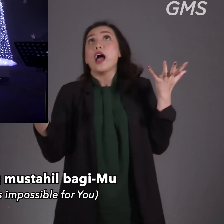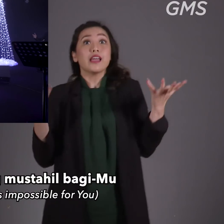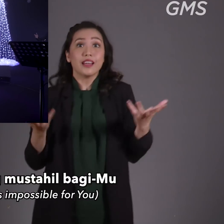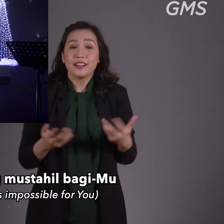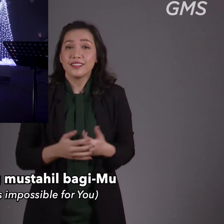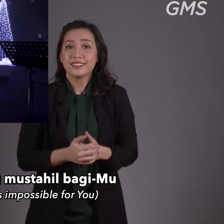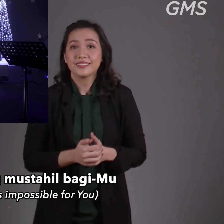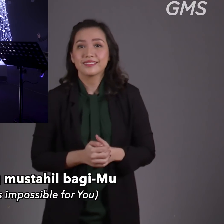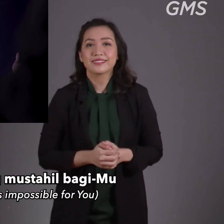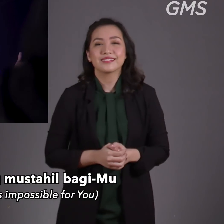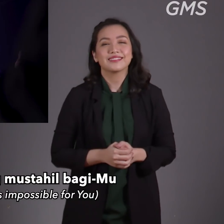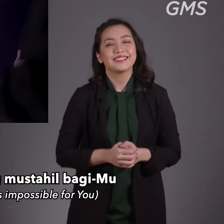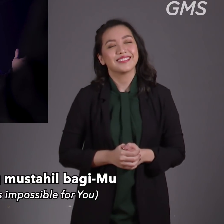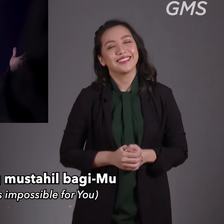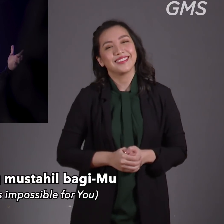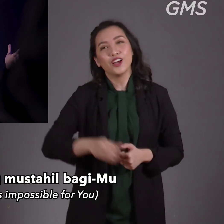mustahil